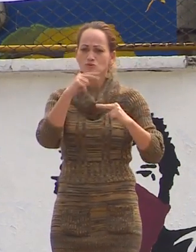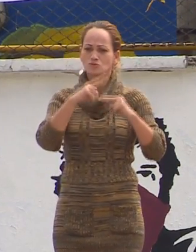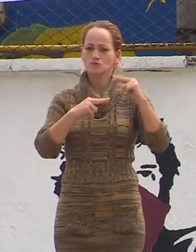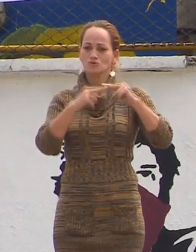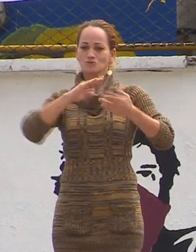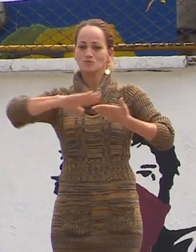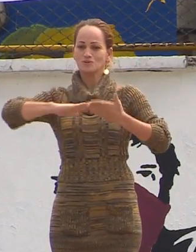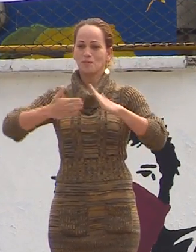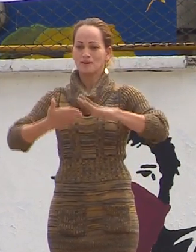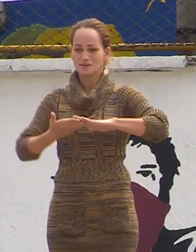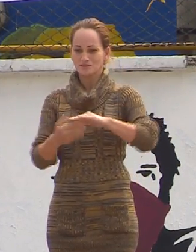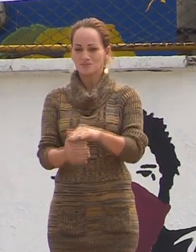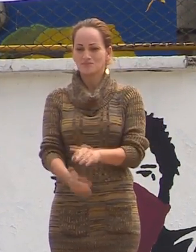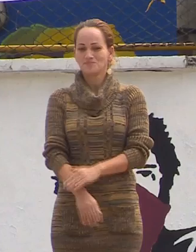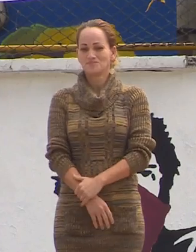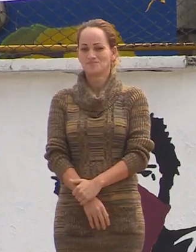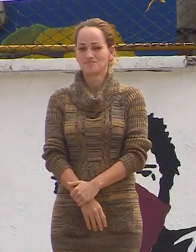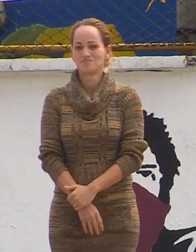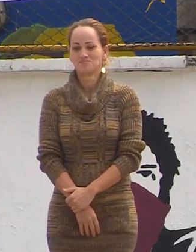paz.